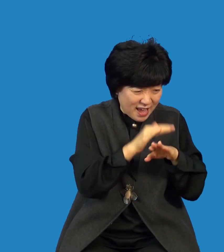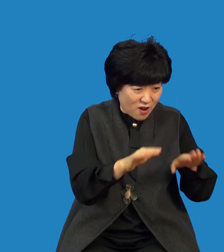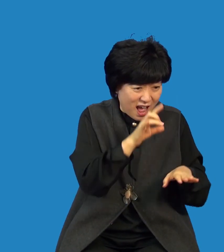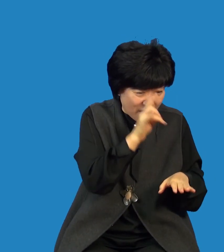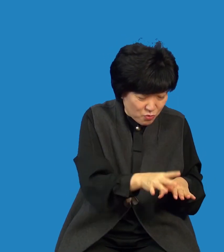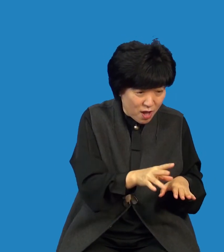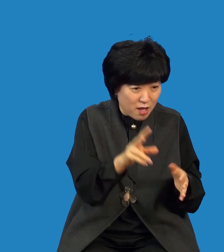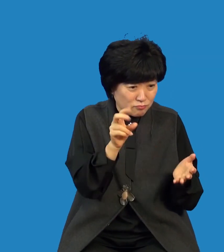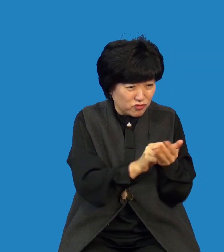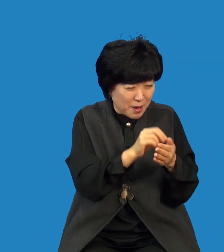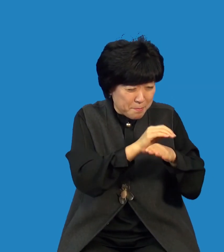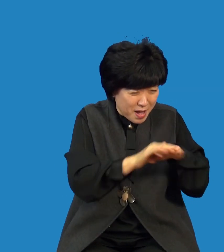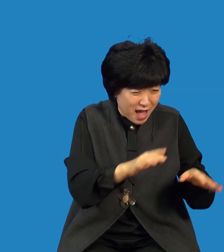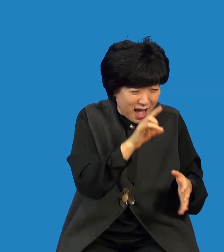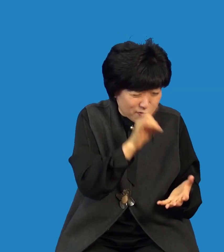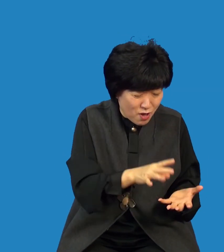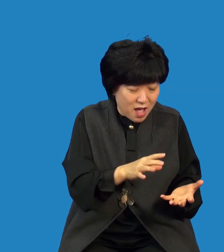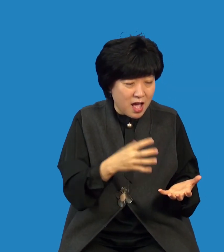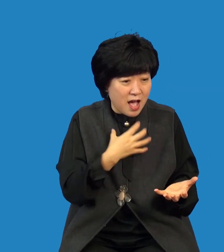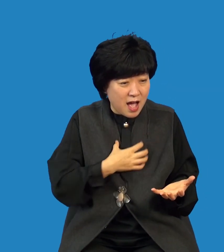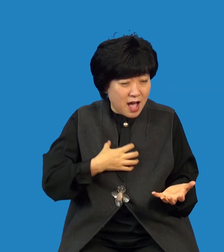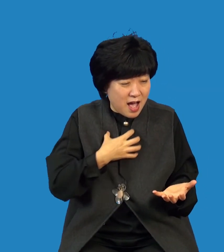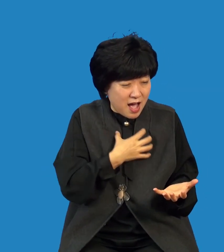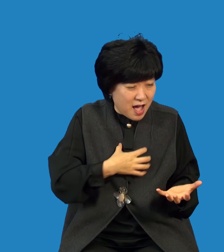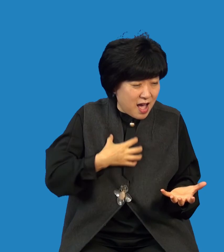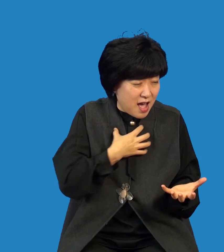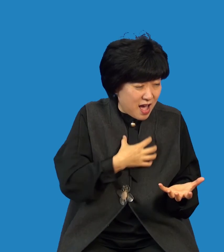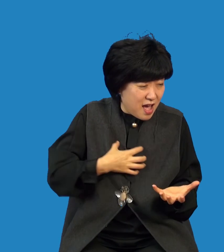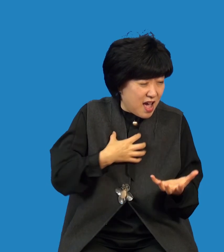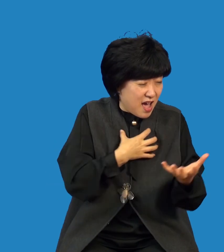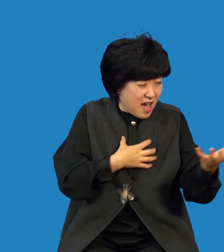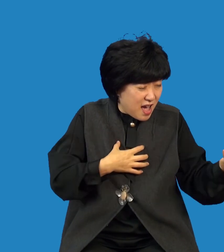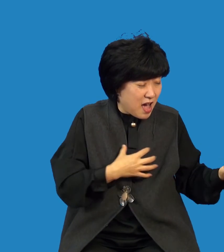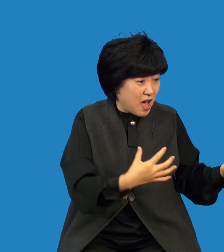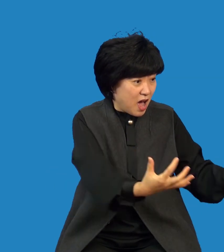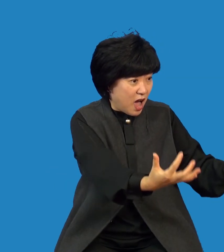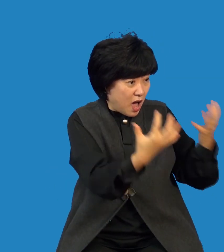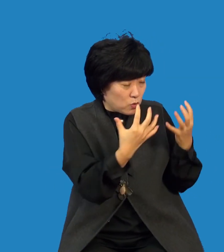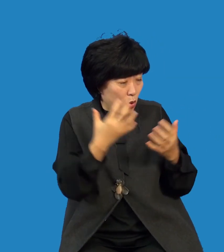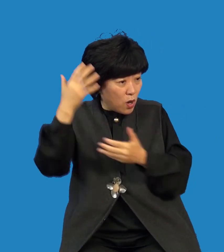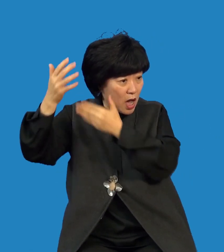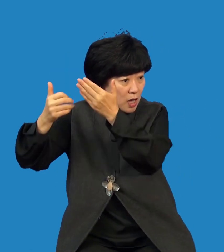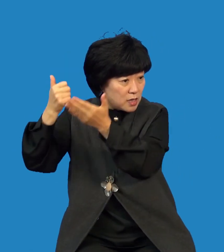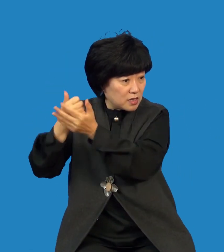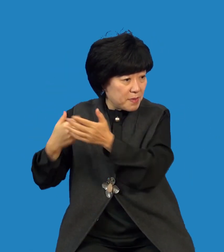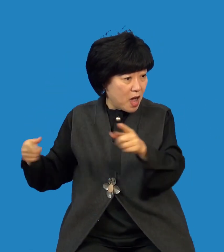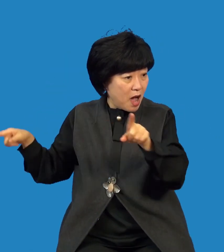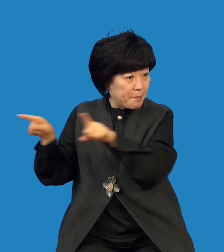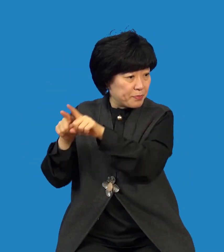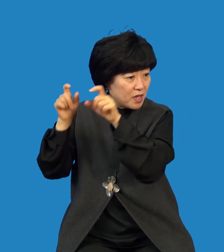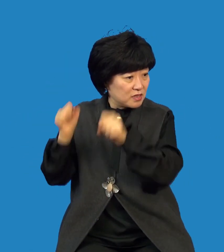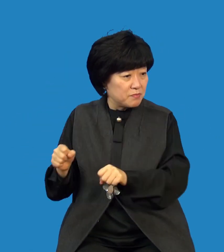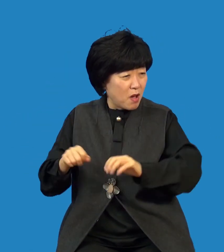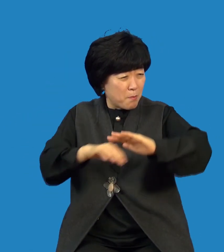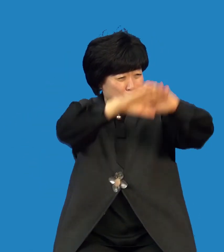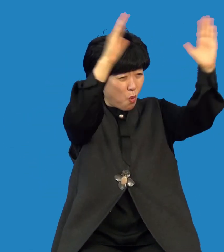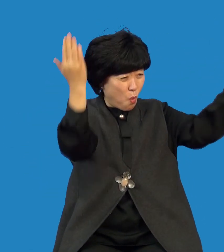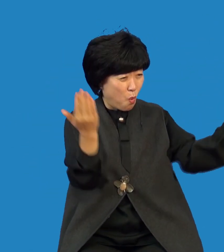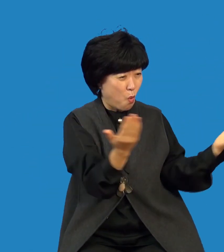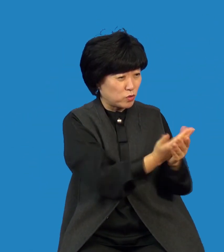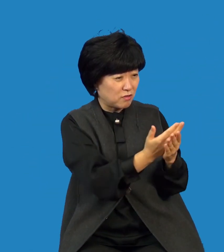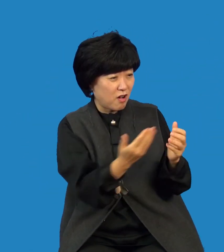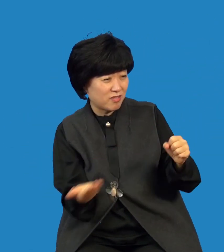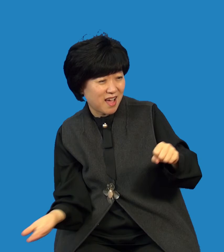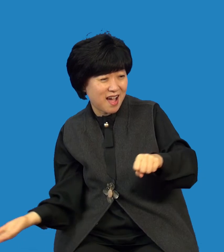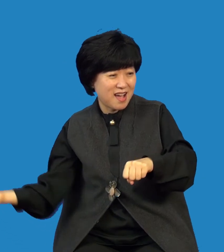상황이 닥쳐도 그 가운데 하나님이 함께 하시면 모든 것을 덮어버리는 절대 평강이라는 게 있더라고. 그래서 여러분들이